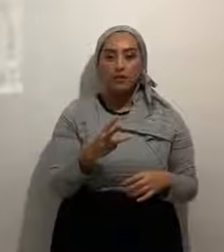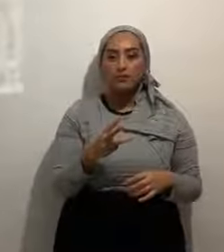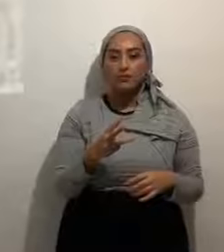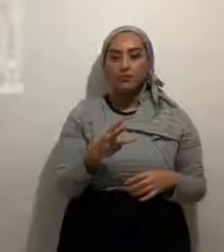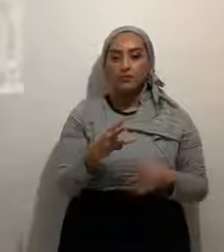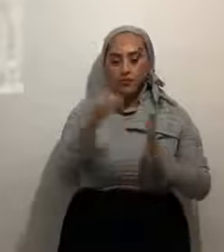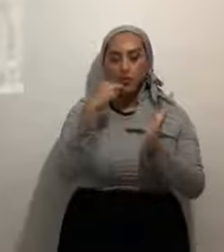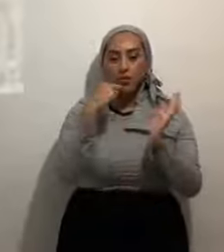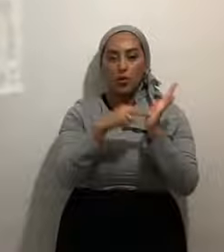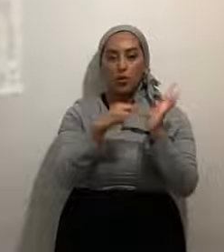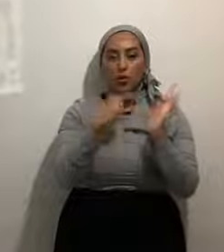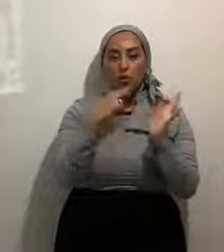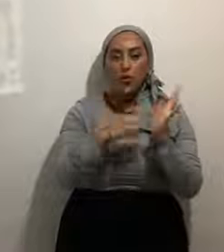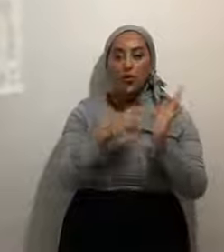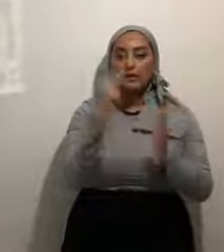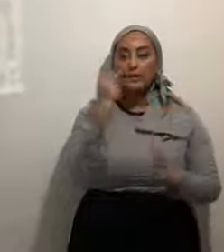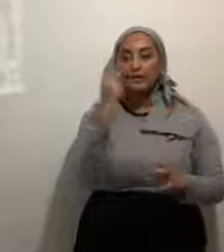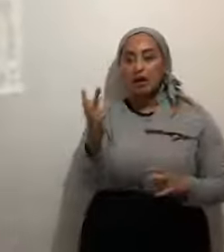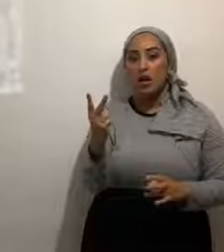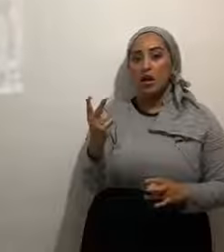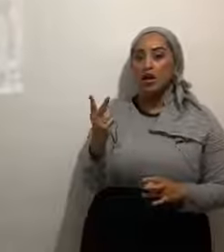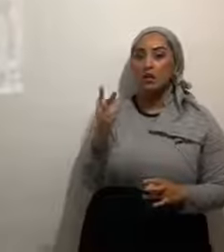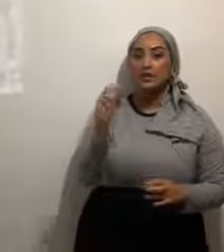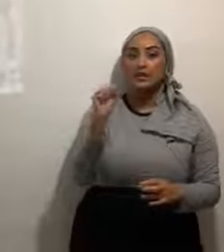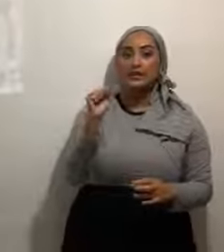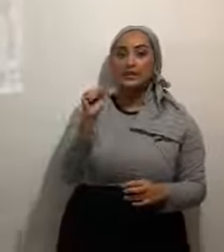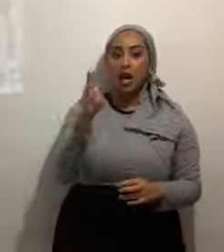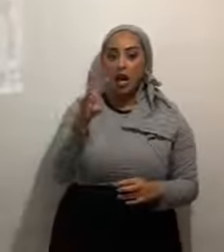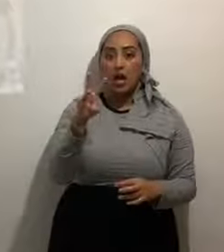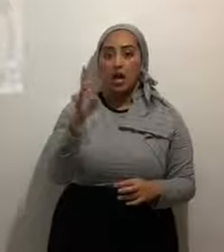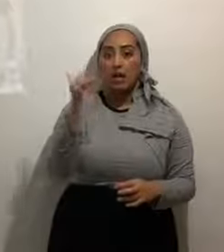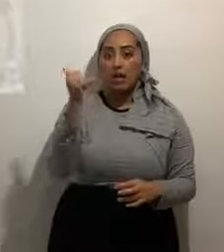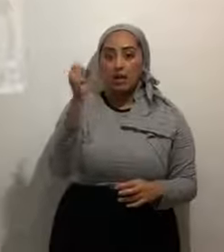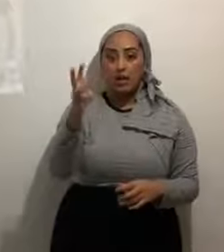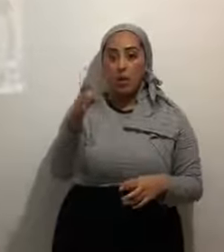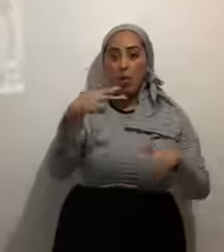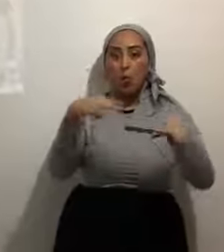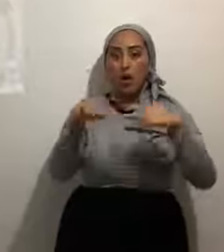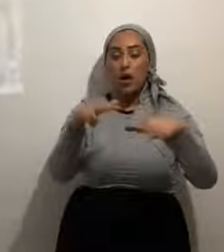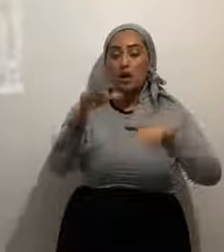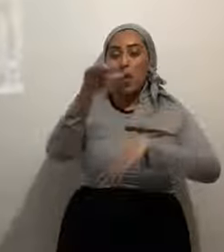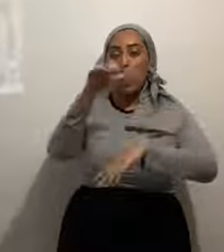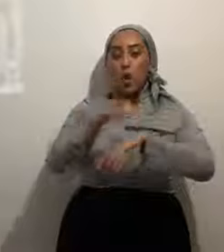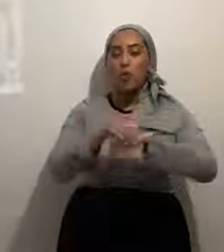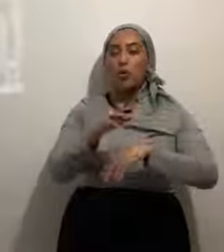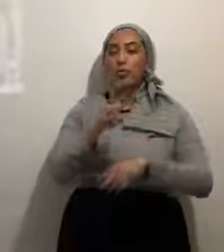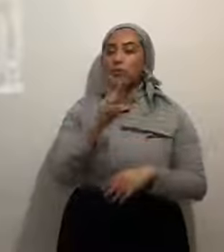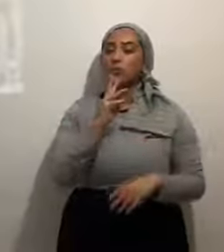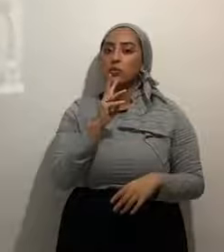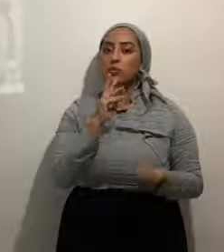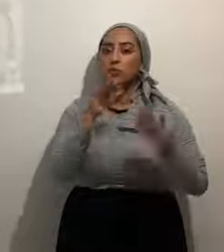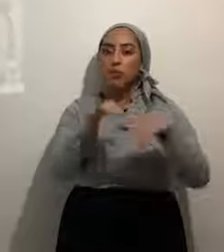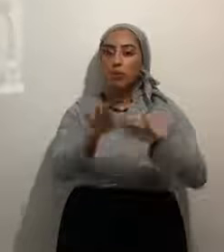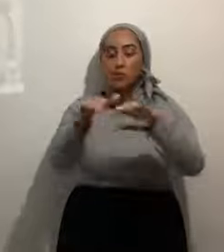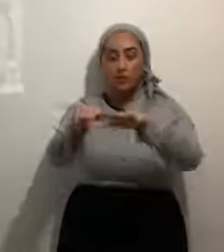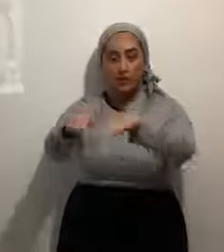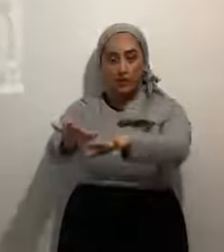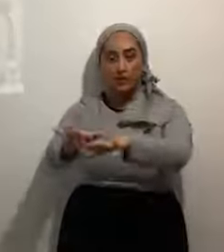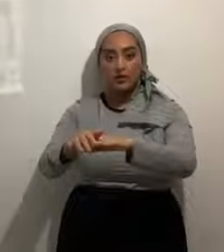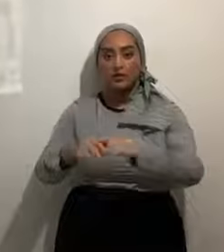Anoten eso, vieron a Yahshua que andaba sobre el mar. ¿Ya lo notaron? ¿Sí?